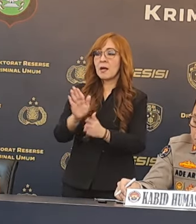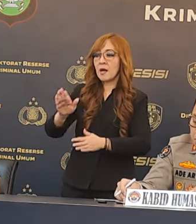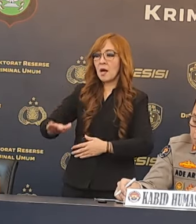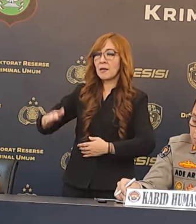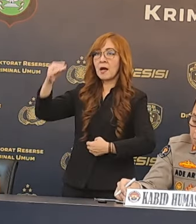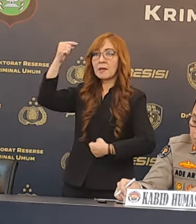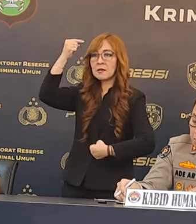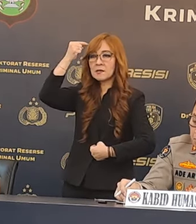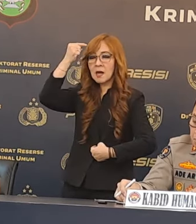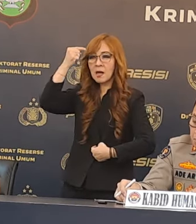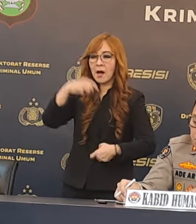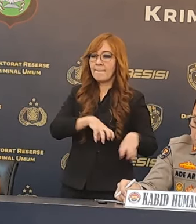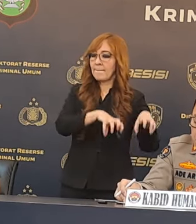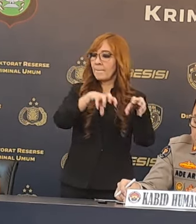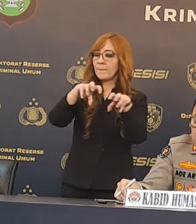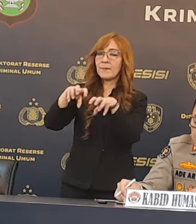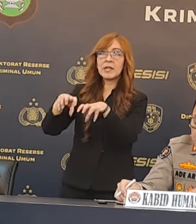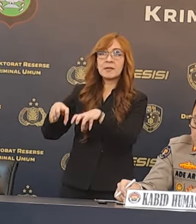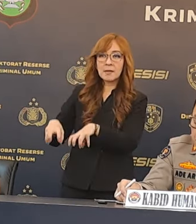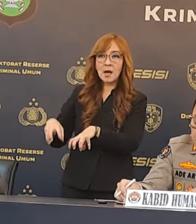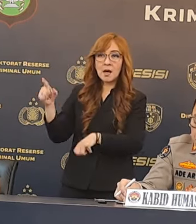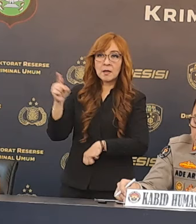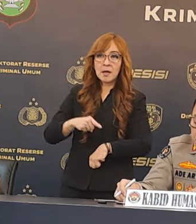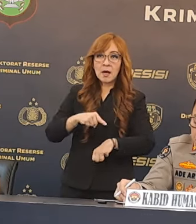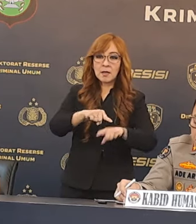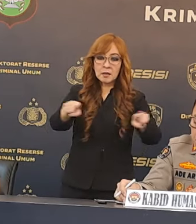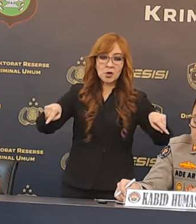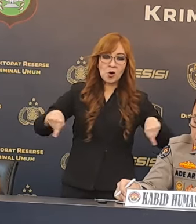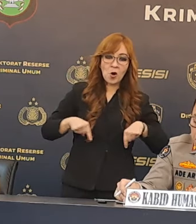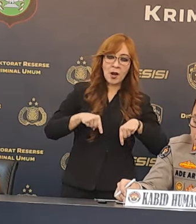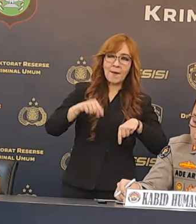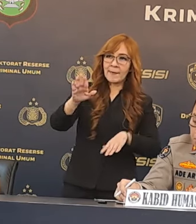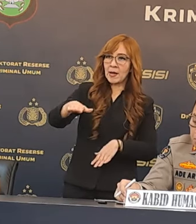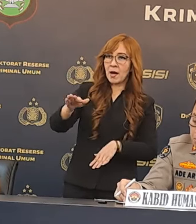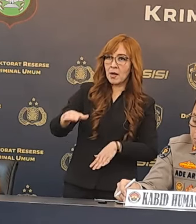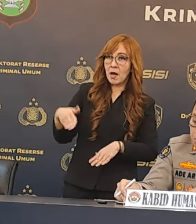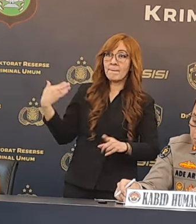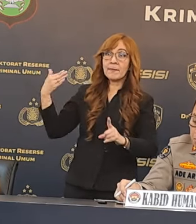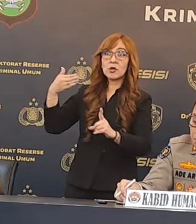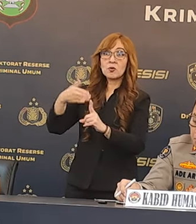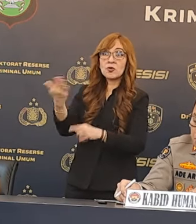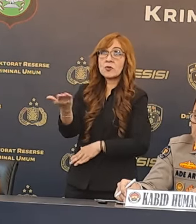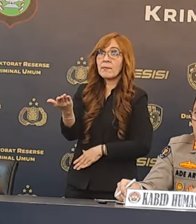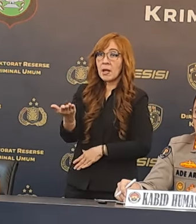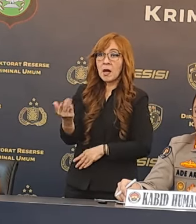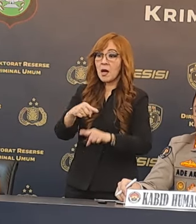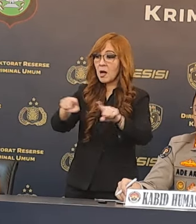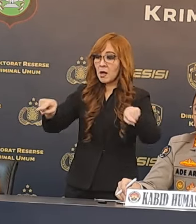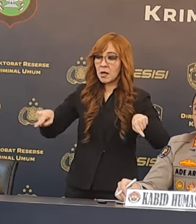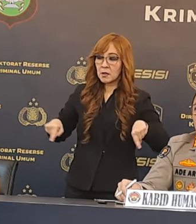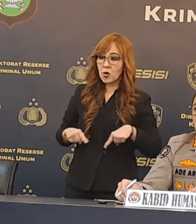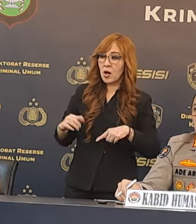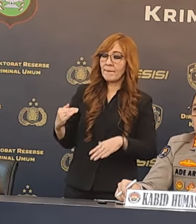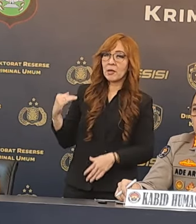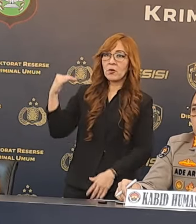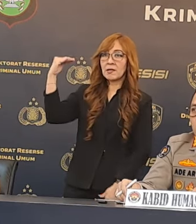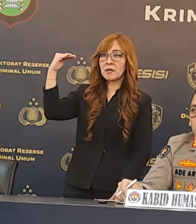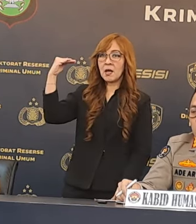tersangka pindah dari kolam anak-anak menuju ke kolam dewasa,